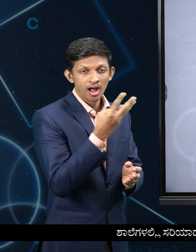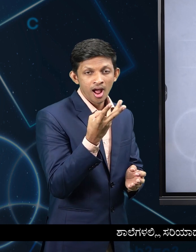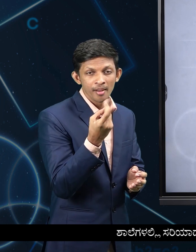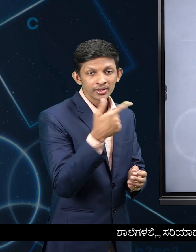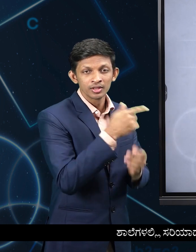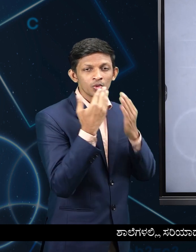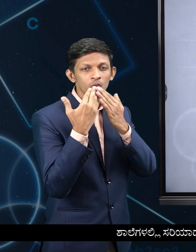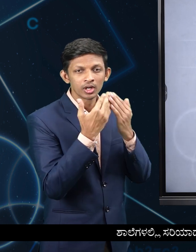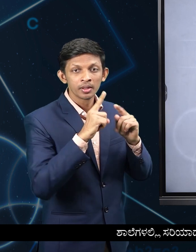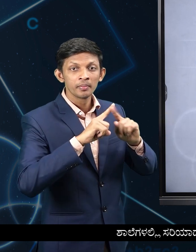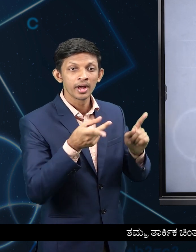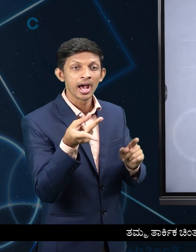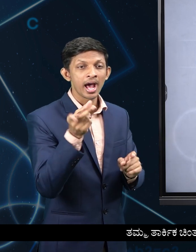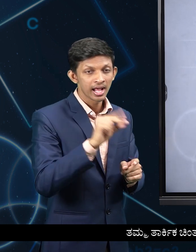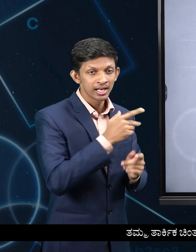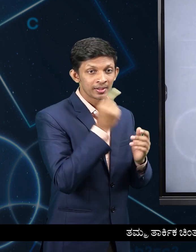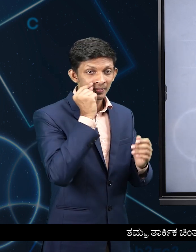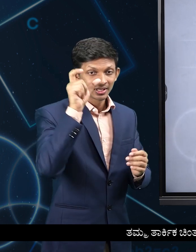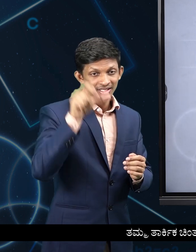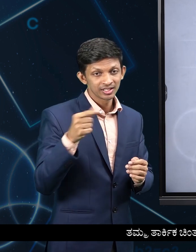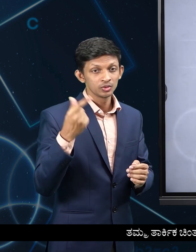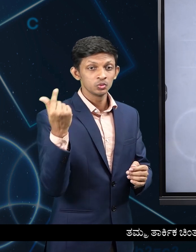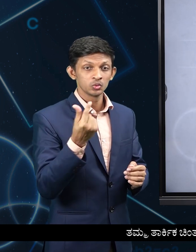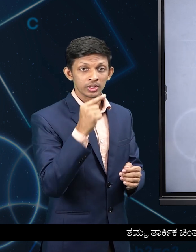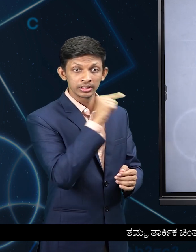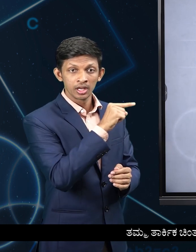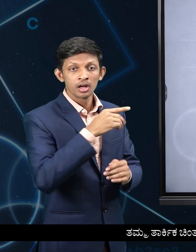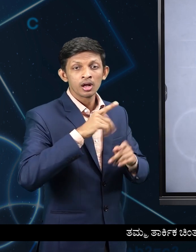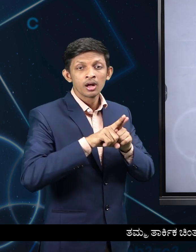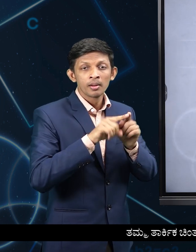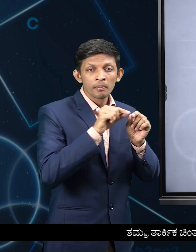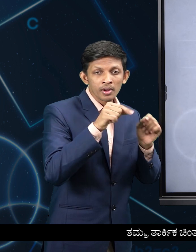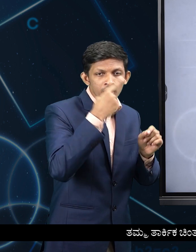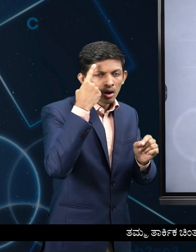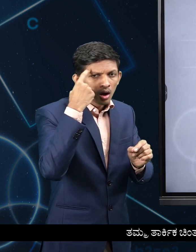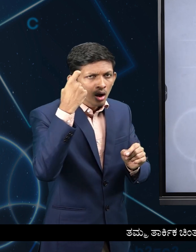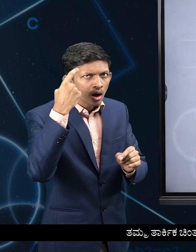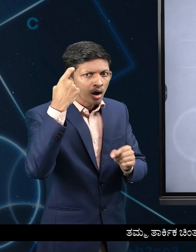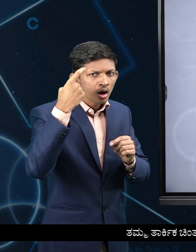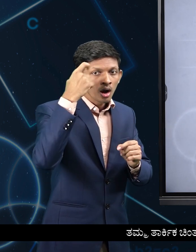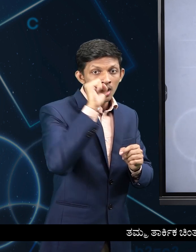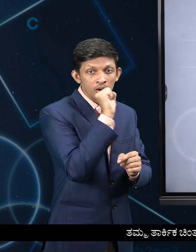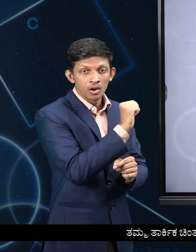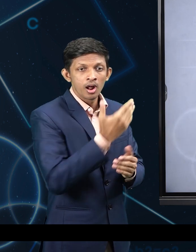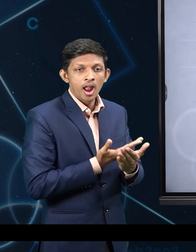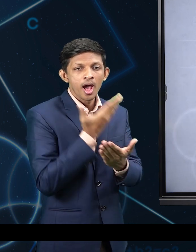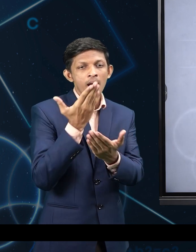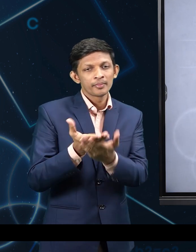ಮಾತ್ರವಲ್ಲದೆ ಸಾಮಾನ್ಯರು ತಮ್ಮ ತಾರ್ಕಿಕ ಚಿಂತನೆಯನ್ನು ತನಗೆ ಅಗತ್ಯವಿರುವಾಗ ಅಳತೆಗಳ ಪರಿಕಲ್ಪನೆಯನ್ನು ಅನ್ವಯಿಸಲು